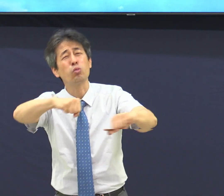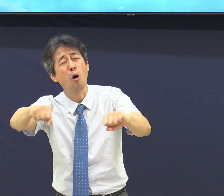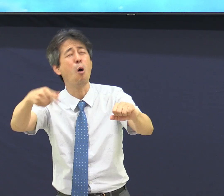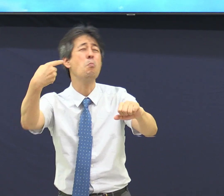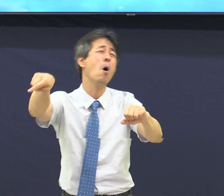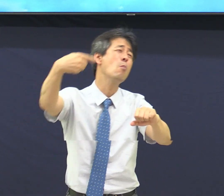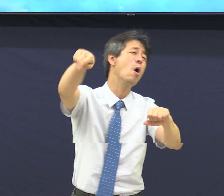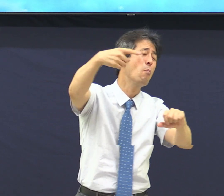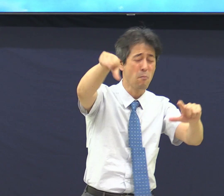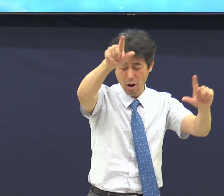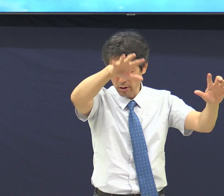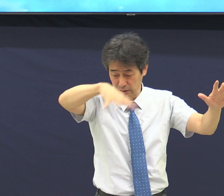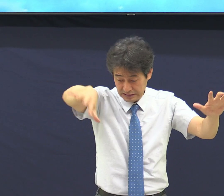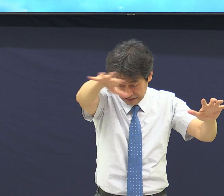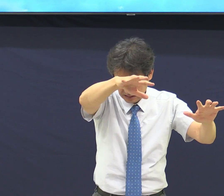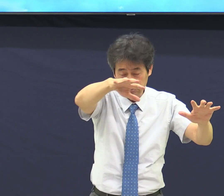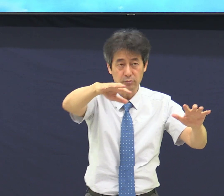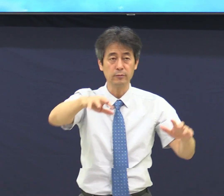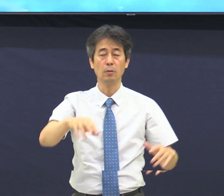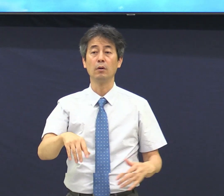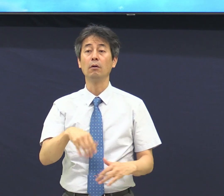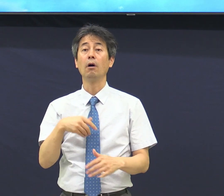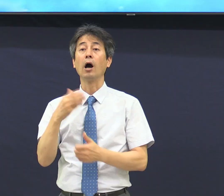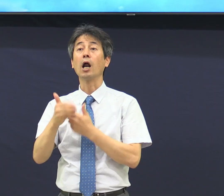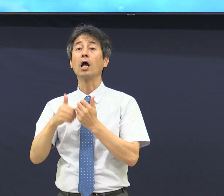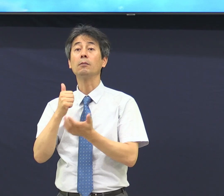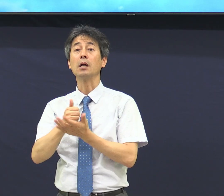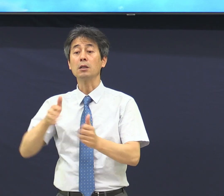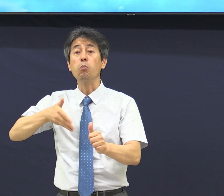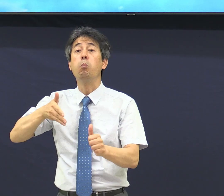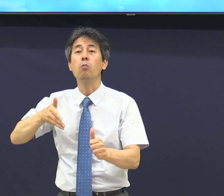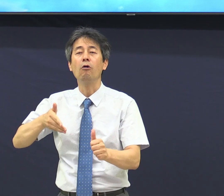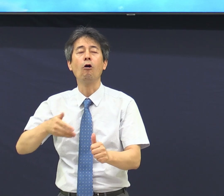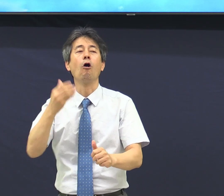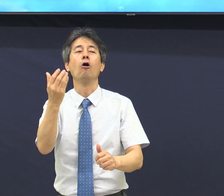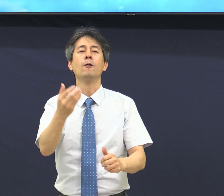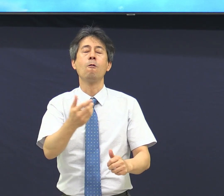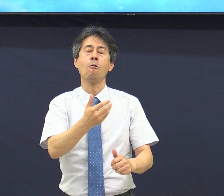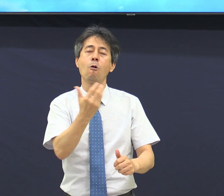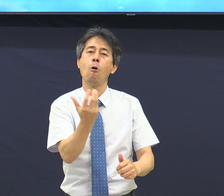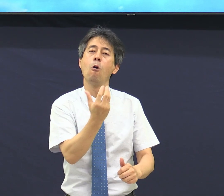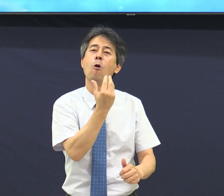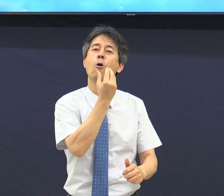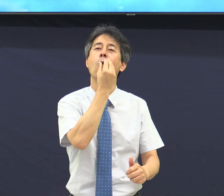인간의 삶, 우리 인간의 행동 그 모든 것 하나님께서